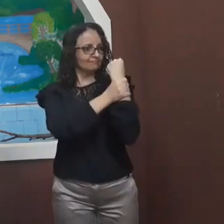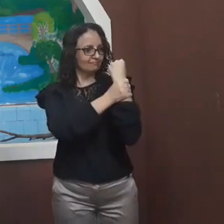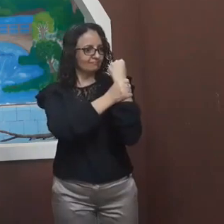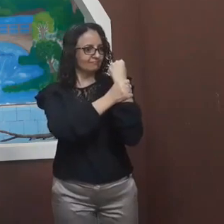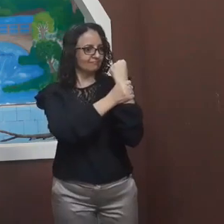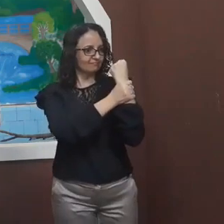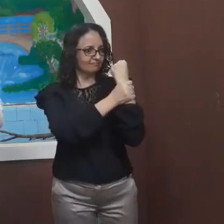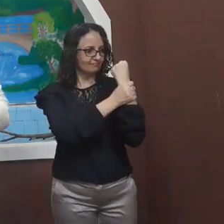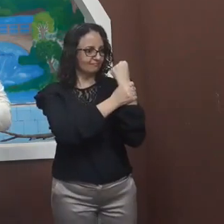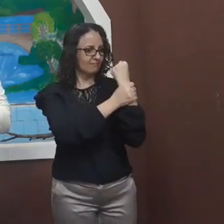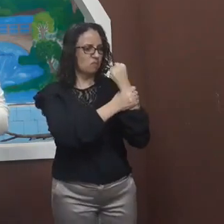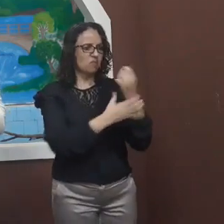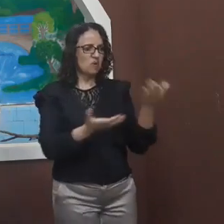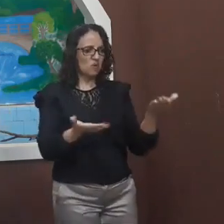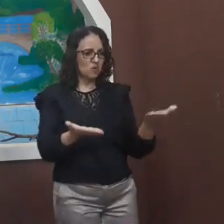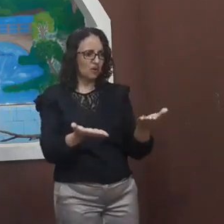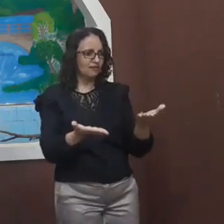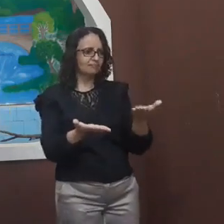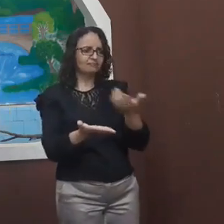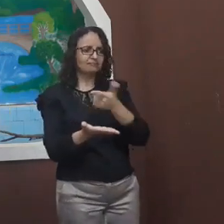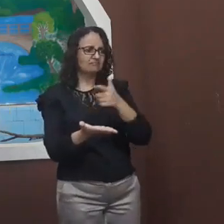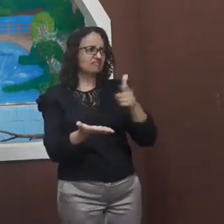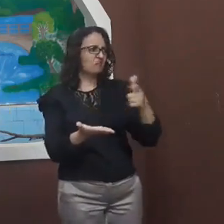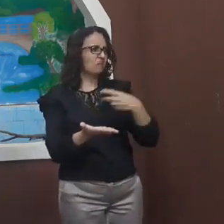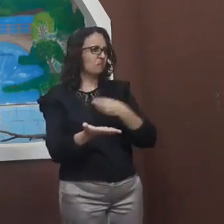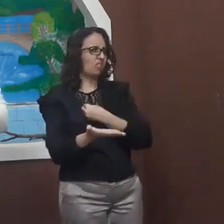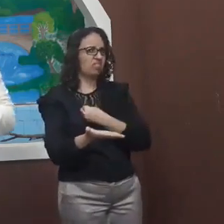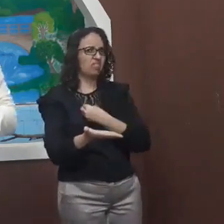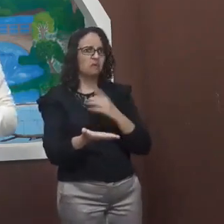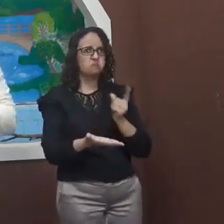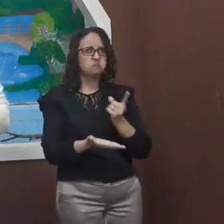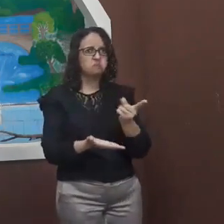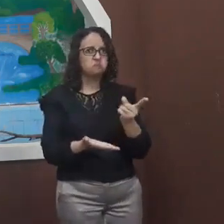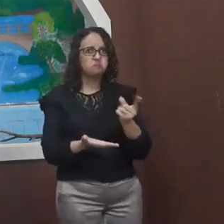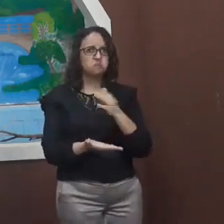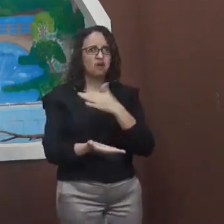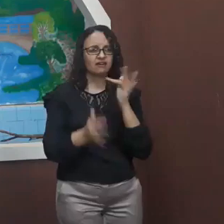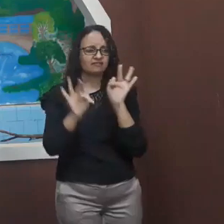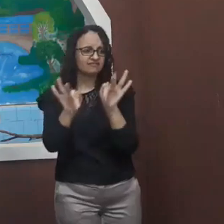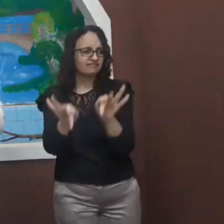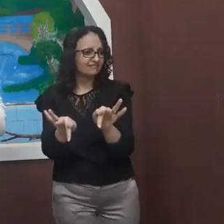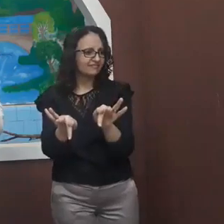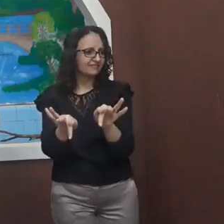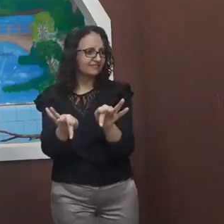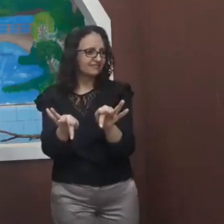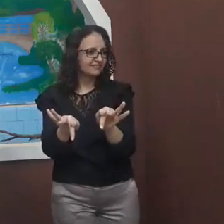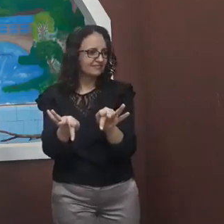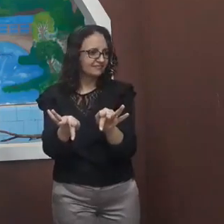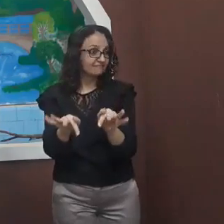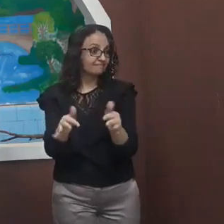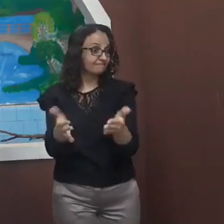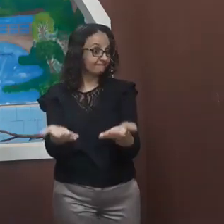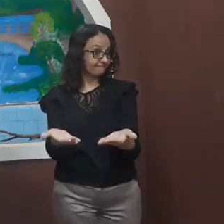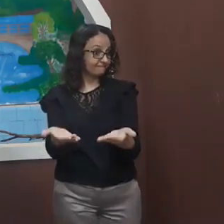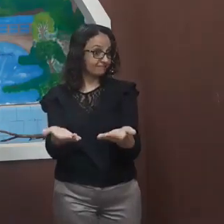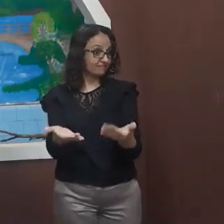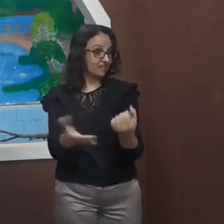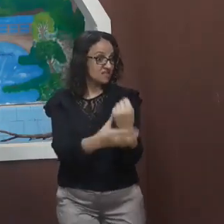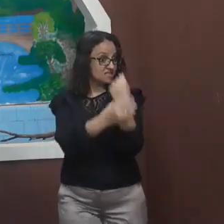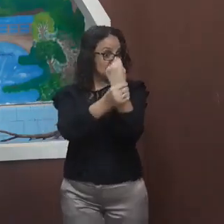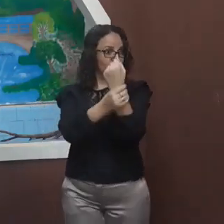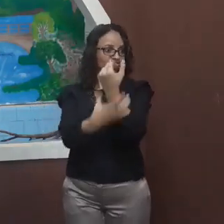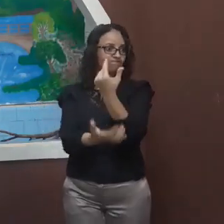temos. A pós-modernidade coloca isso eterna, a vida eterna, que nada acabou aqui, acabou. Irmãos, que segurança